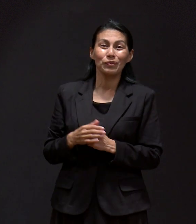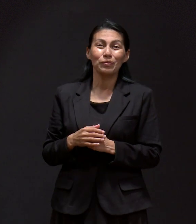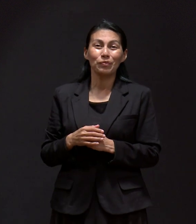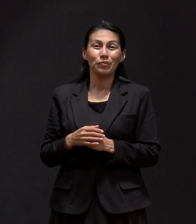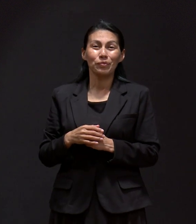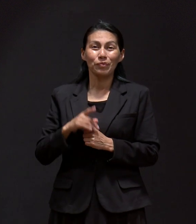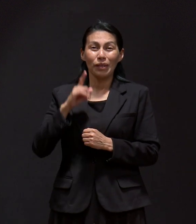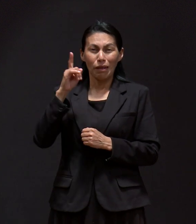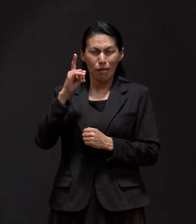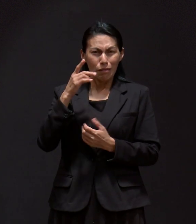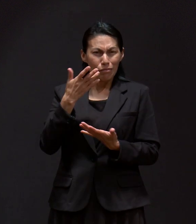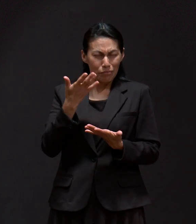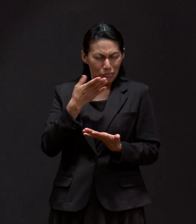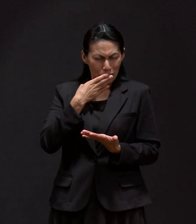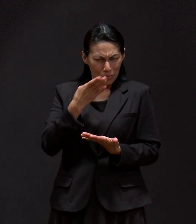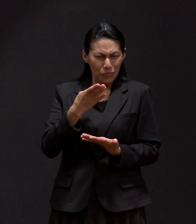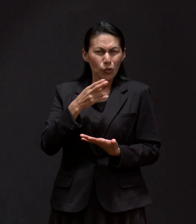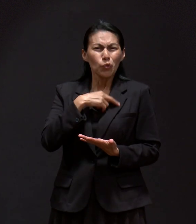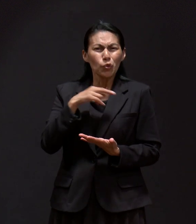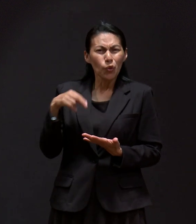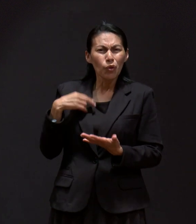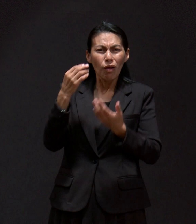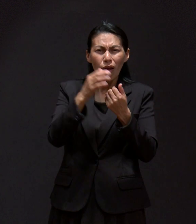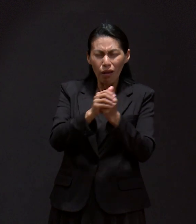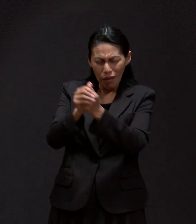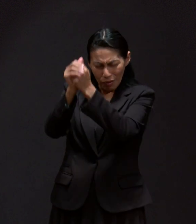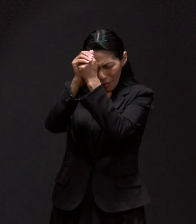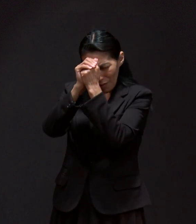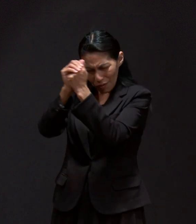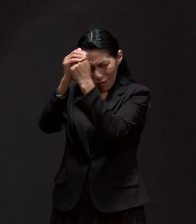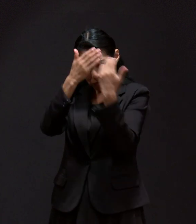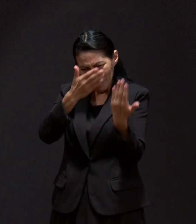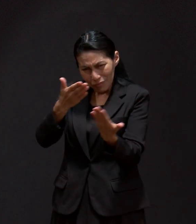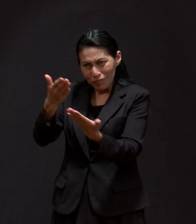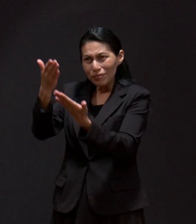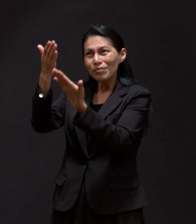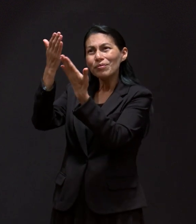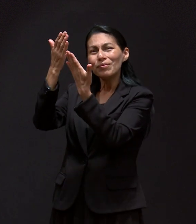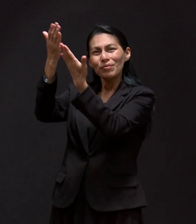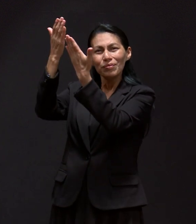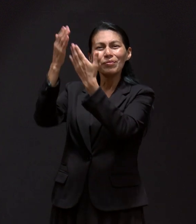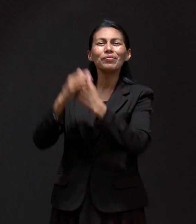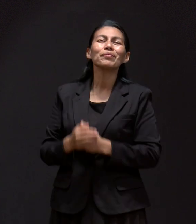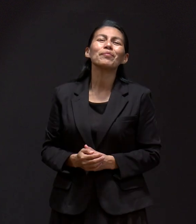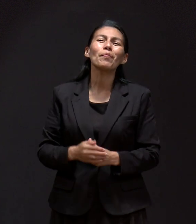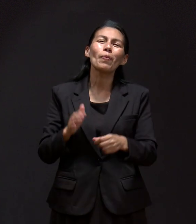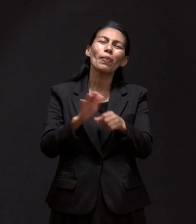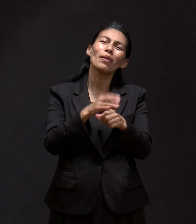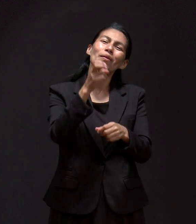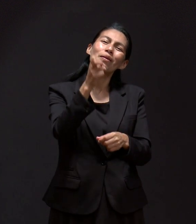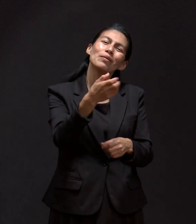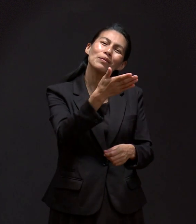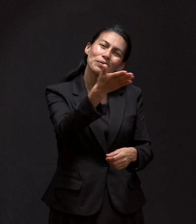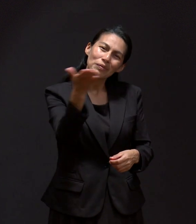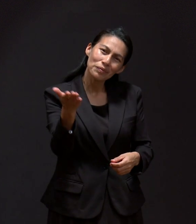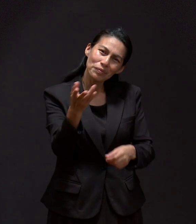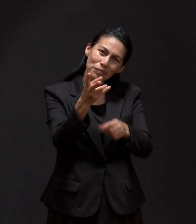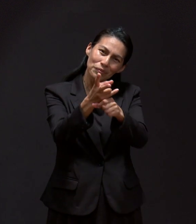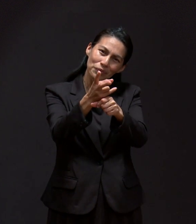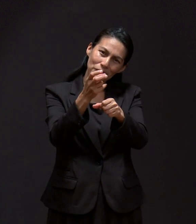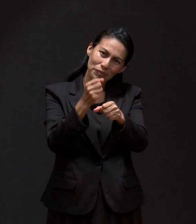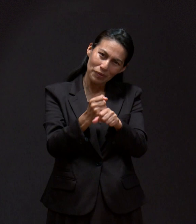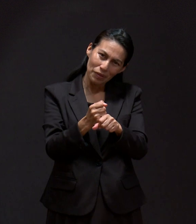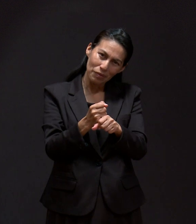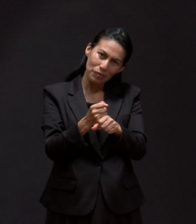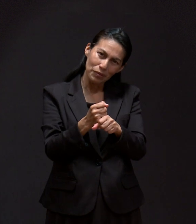dignos de nuestra más grande adoración y exaltación por lo tanto invitamos a todos ustedes